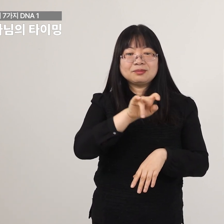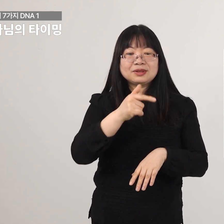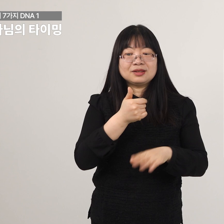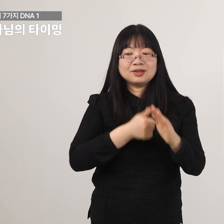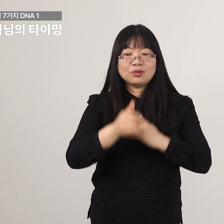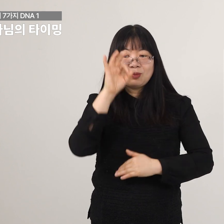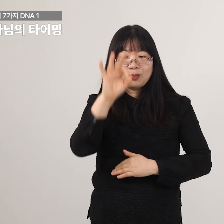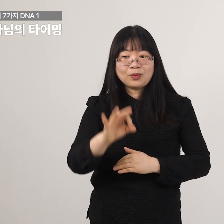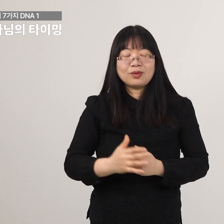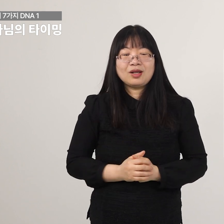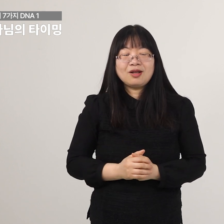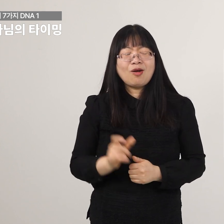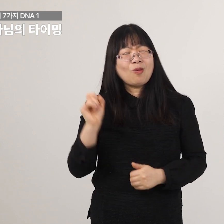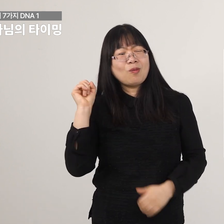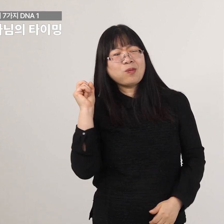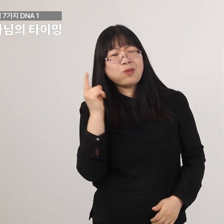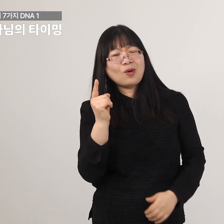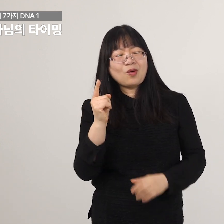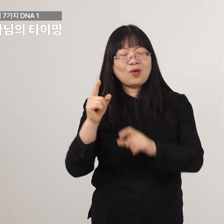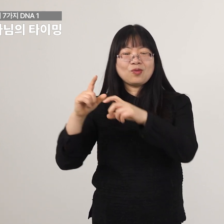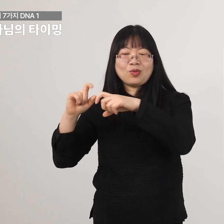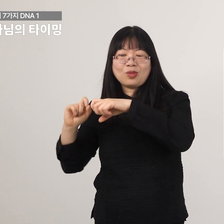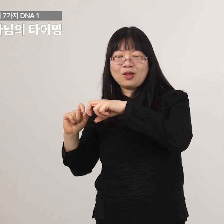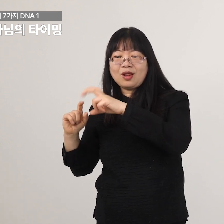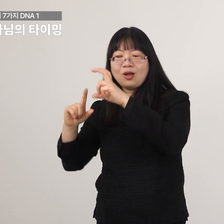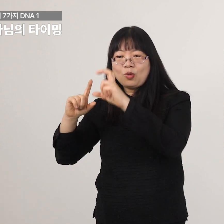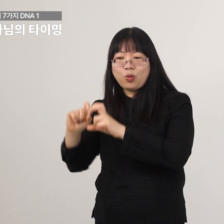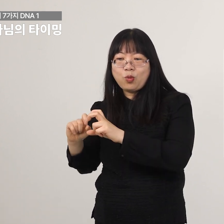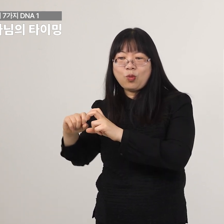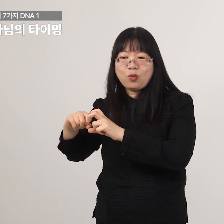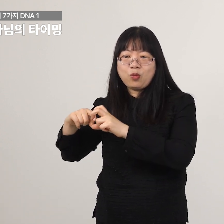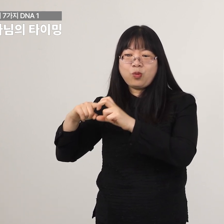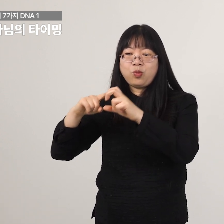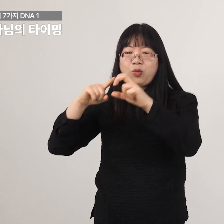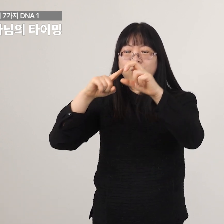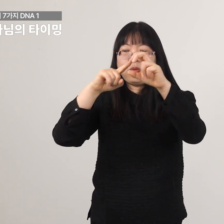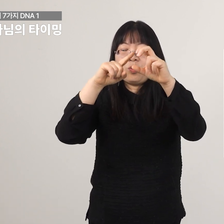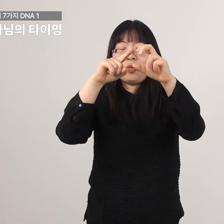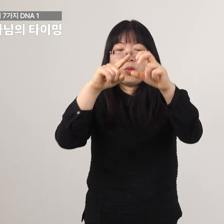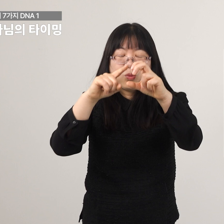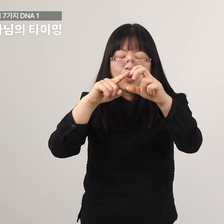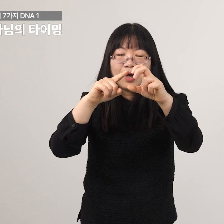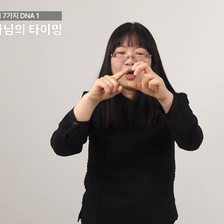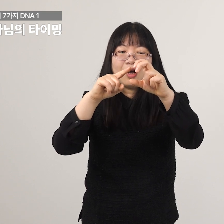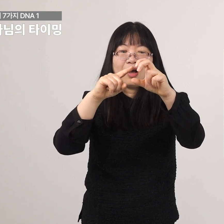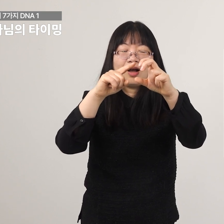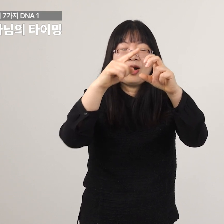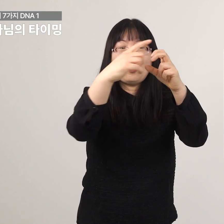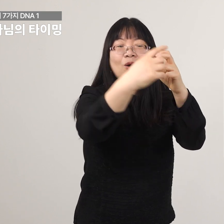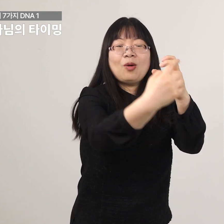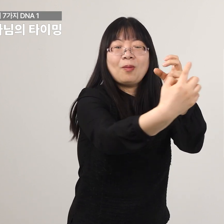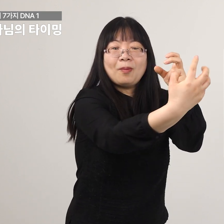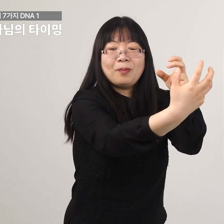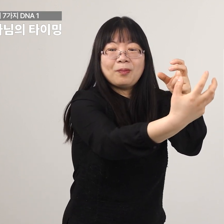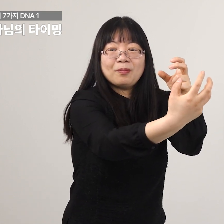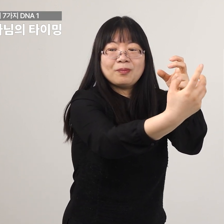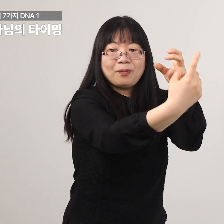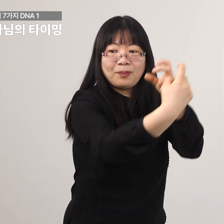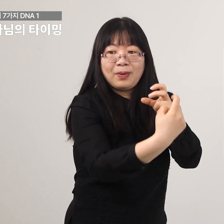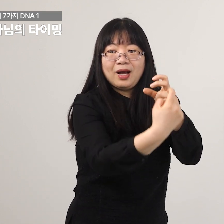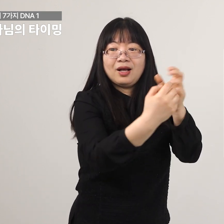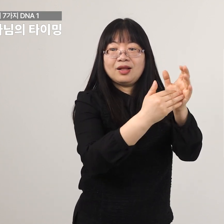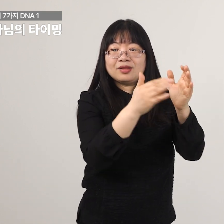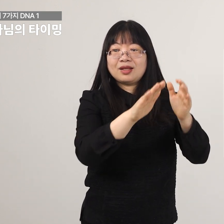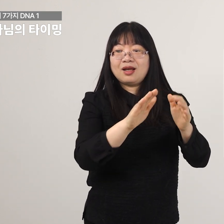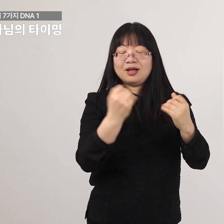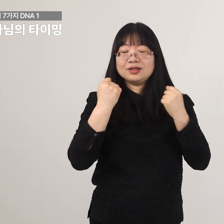이제 멀리서 볼을 탁 차요. 그럼 그걸 이제 받아야 되는데 이게 힘 조절이 안 되면